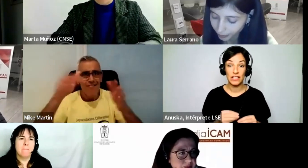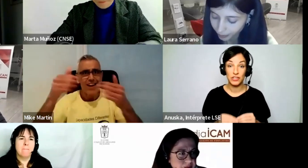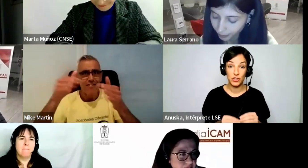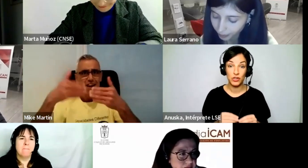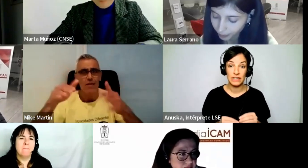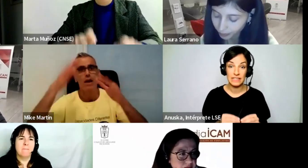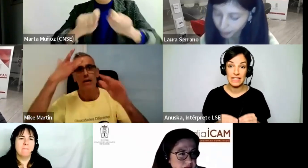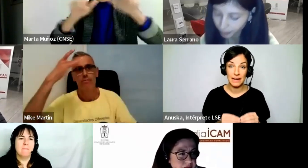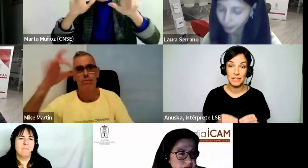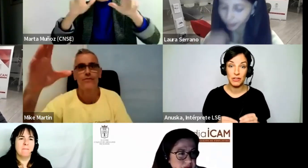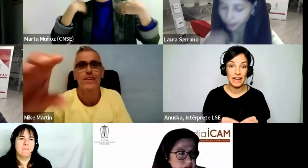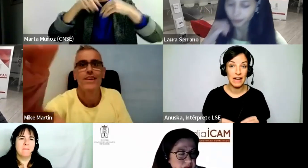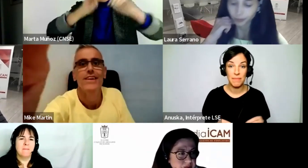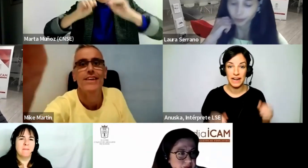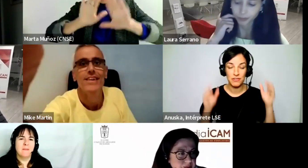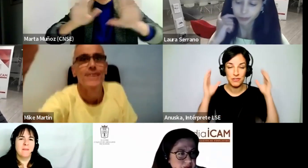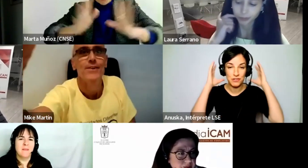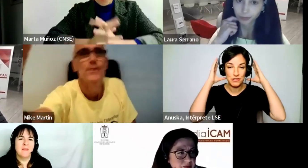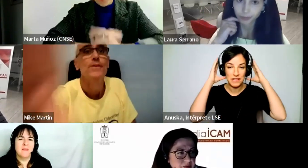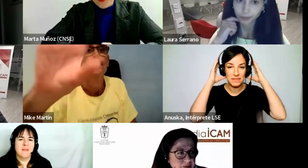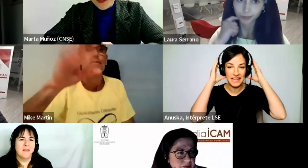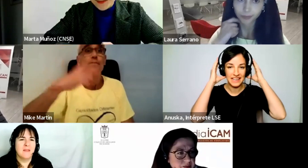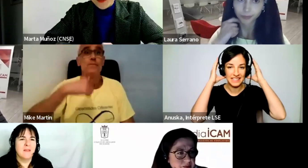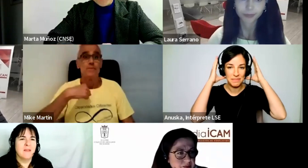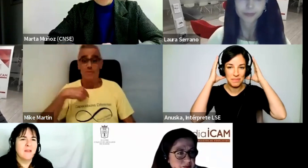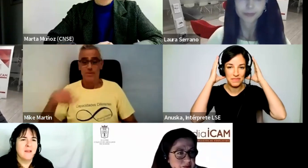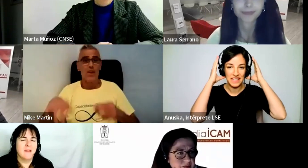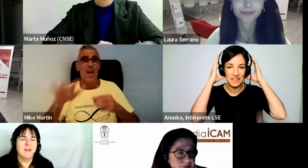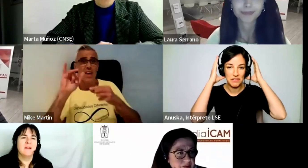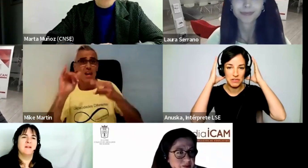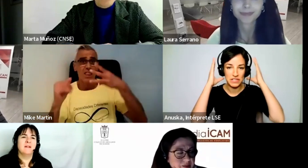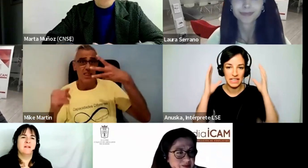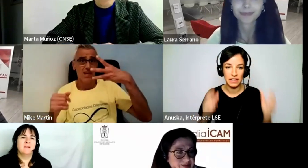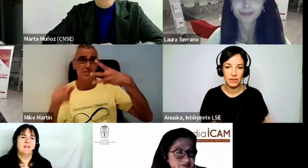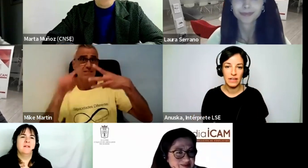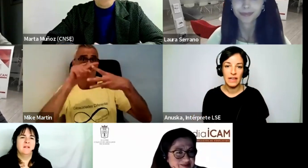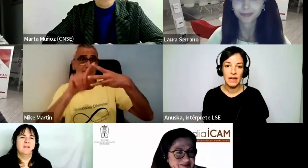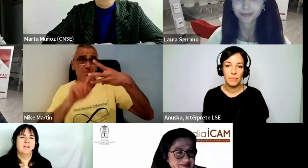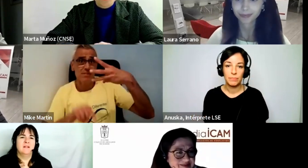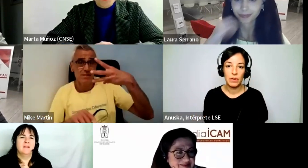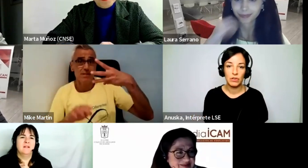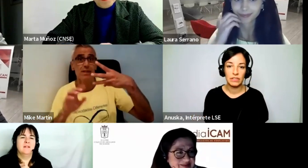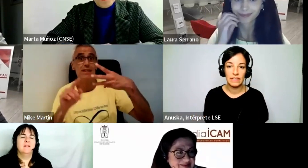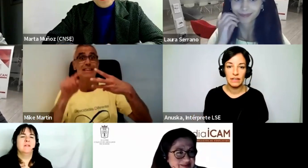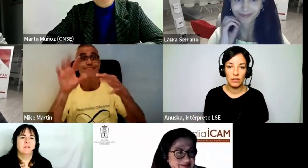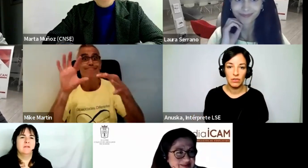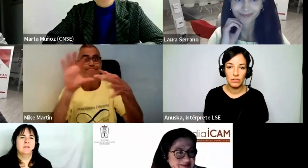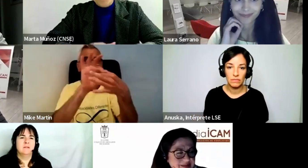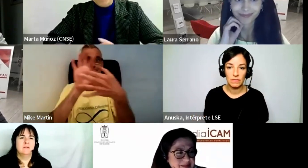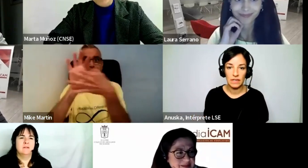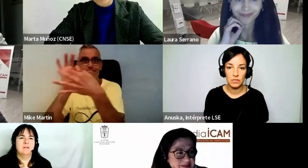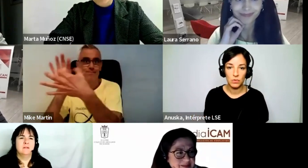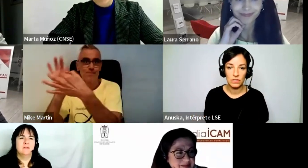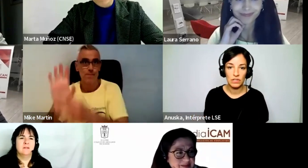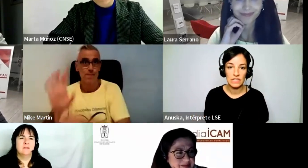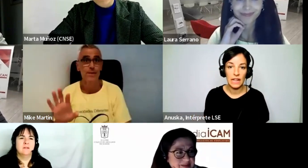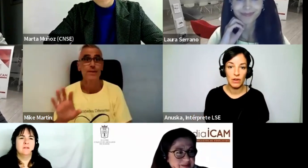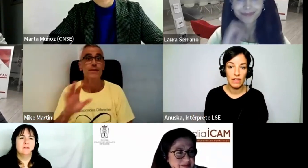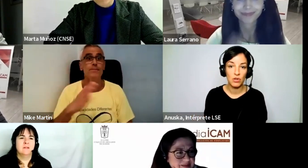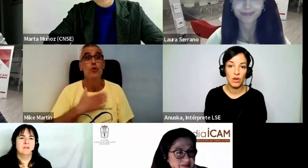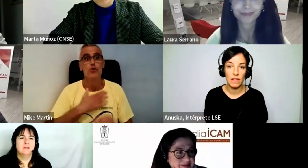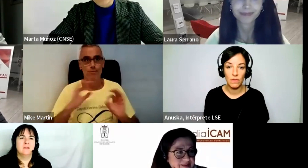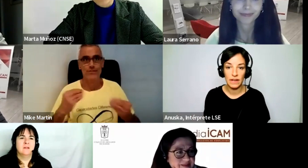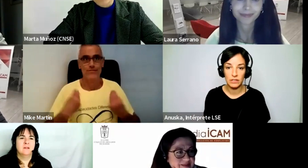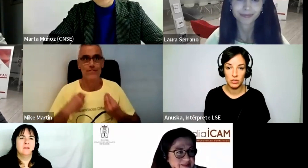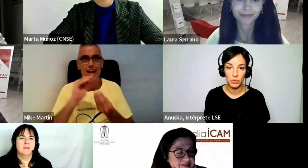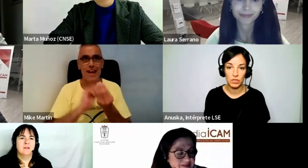Tengo que yo estar abriendo la cámara, no lo sabía y por fin lo he conseguido. Bueno, tengo 3 cuestiones relacionadas